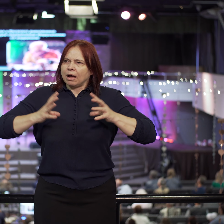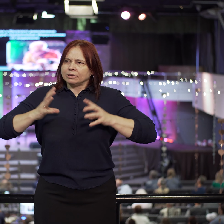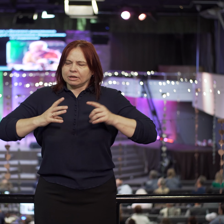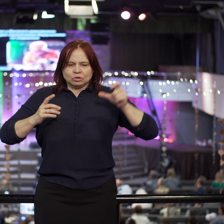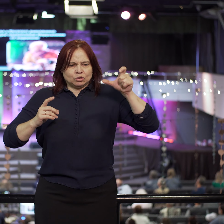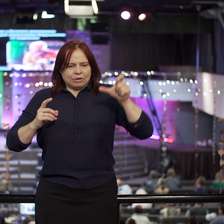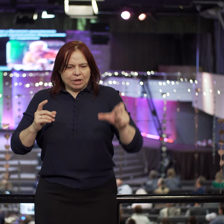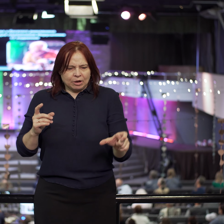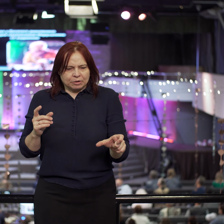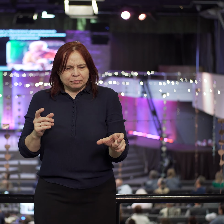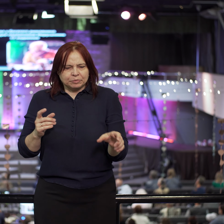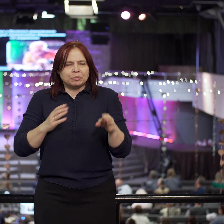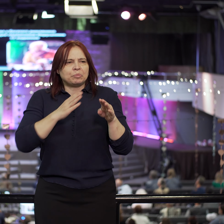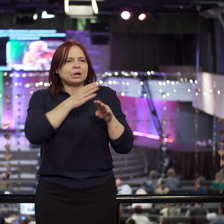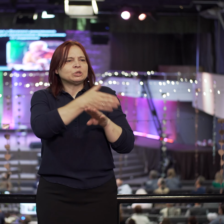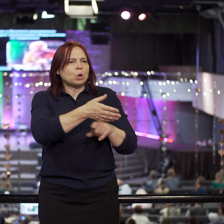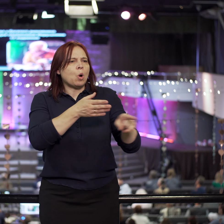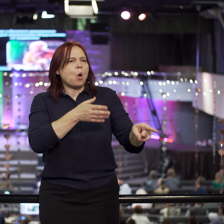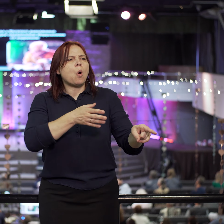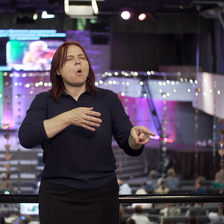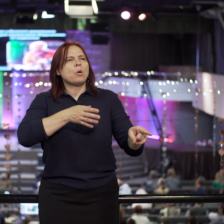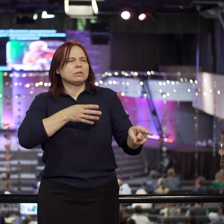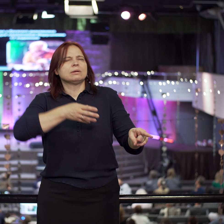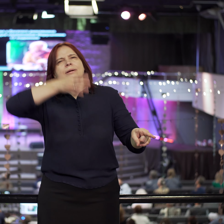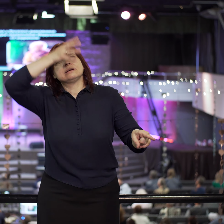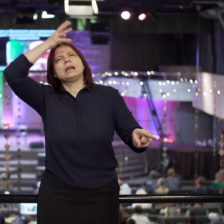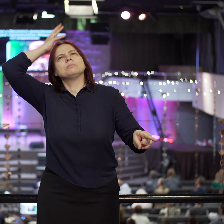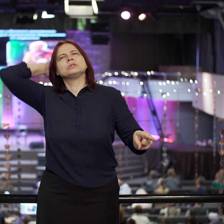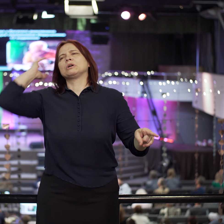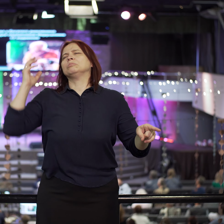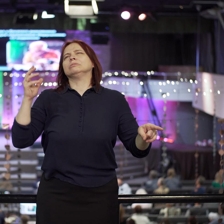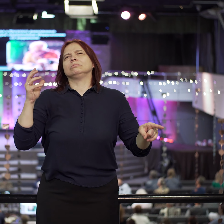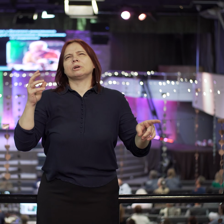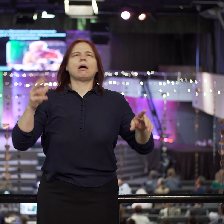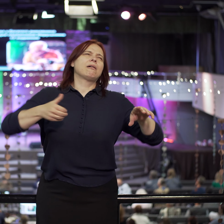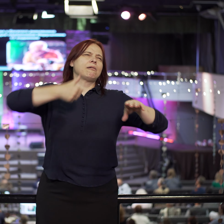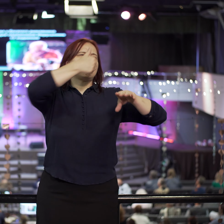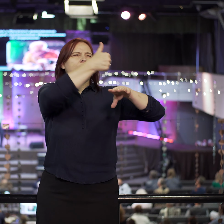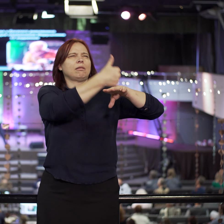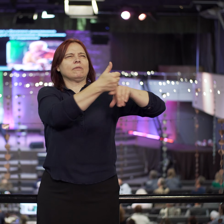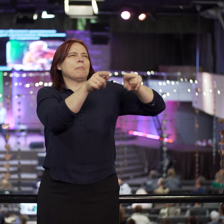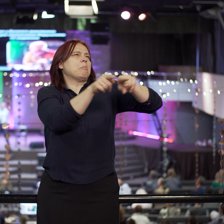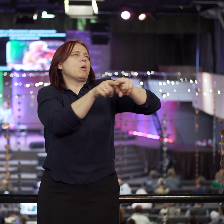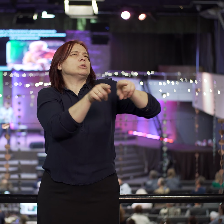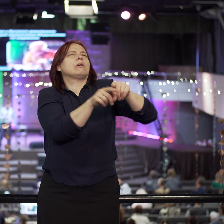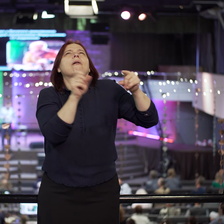префекту, человеку с высокой должности, римскому, который жил на территории